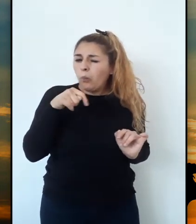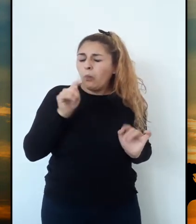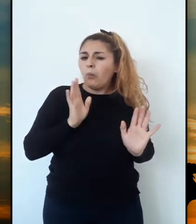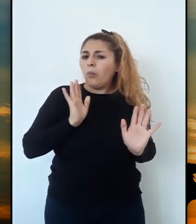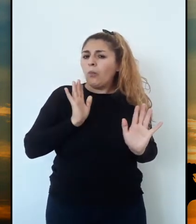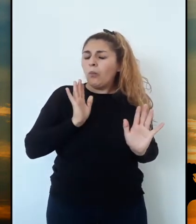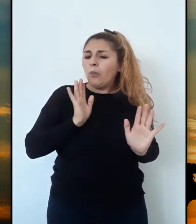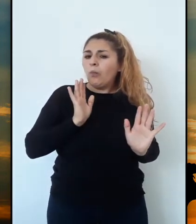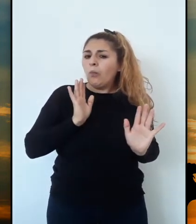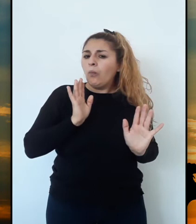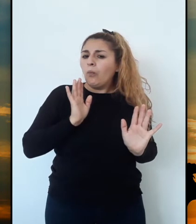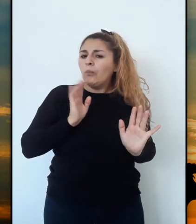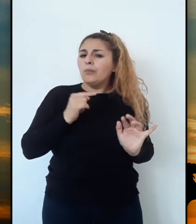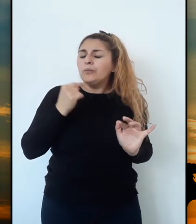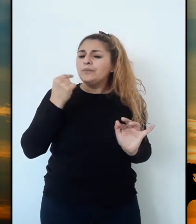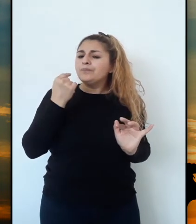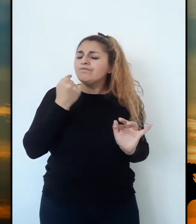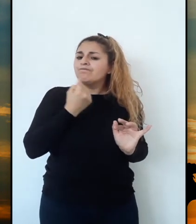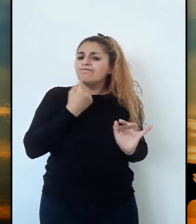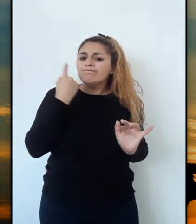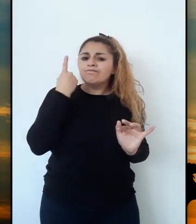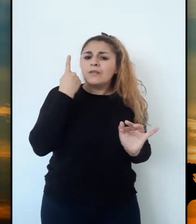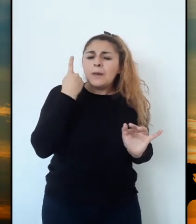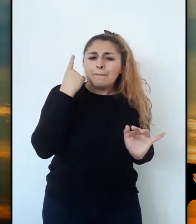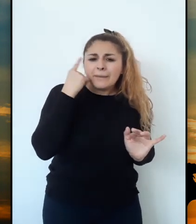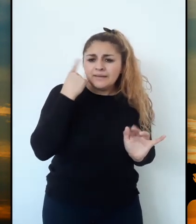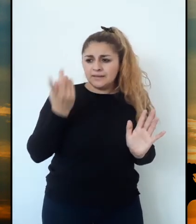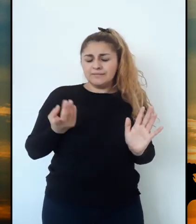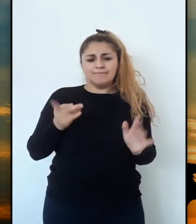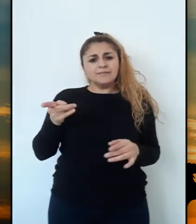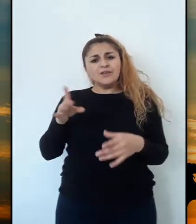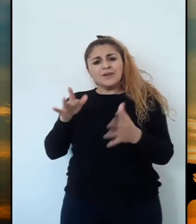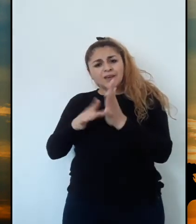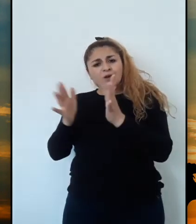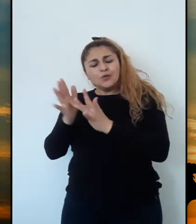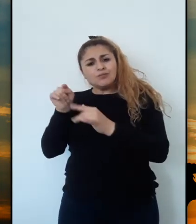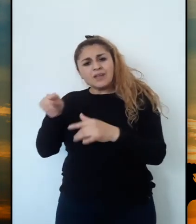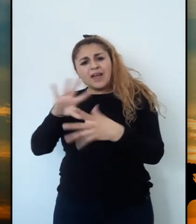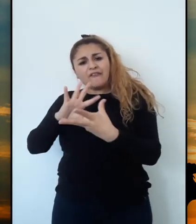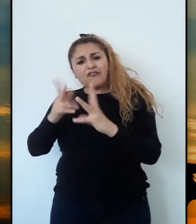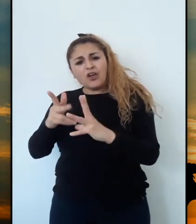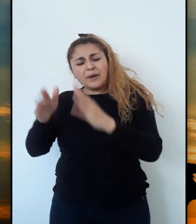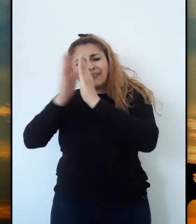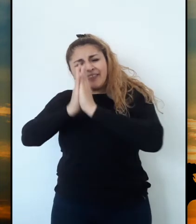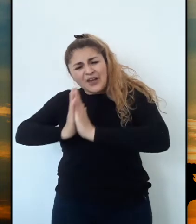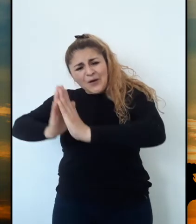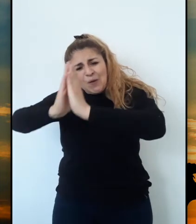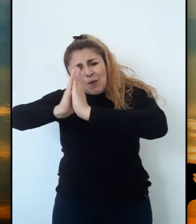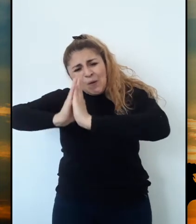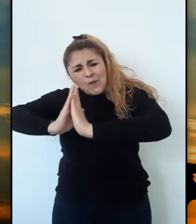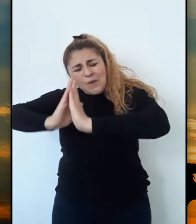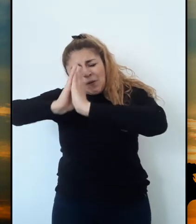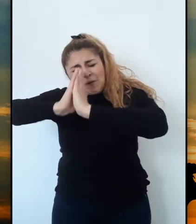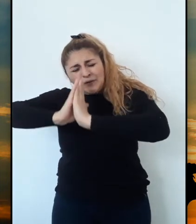En regardant les larmes des prières et des supplications, mirando las lágrimas, las oraciones y